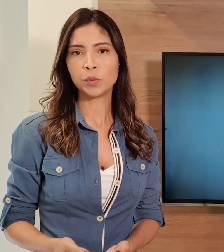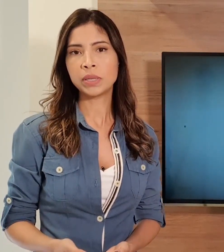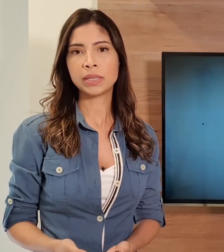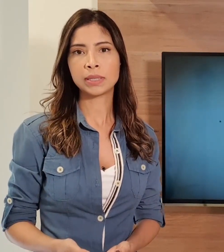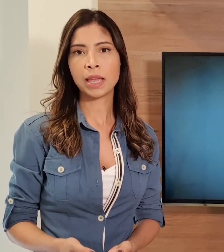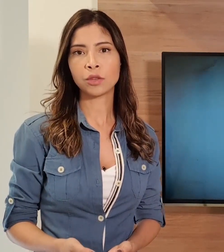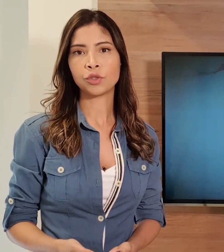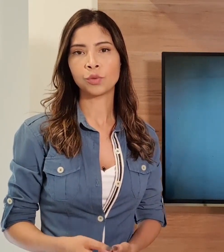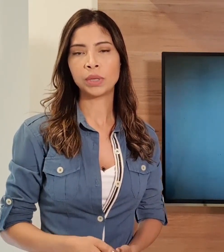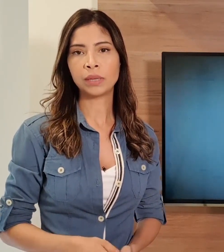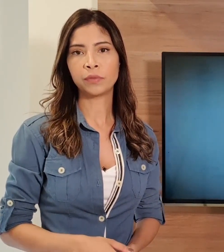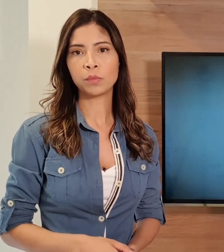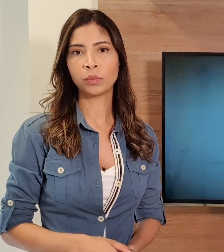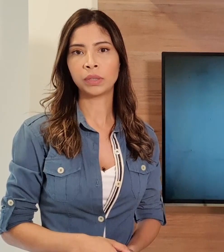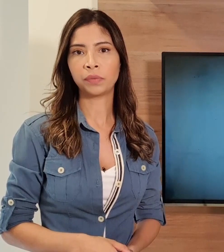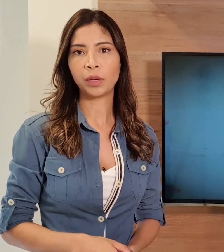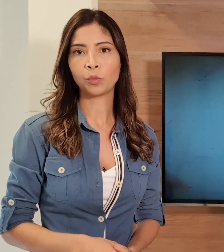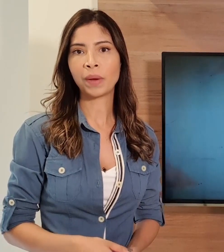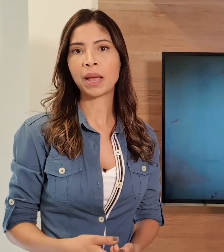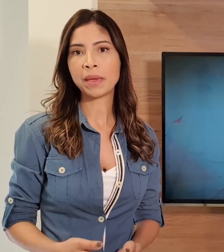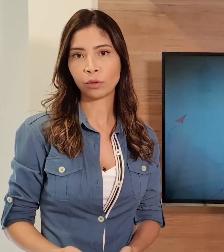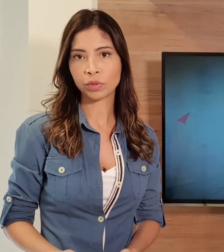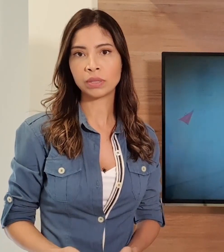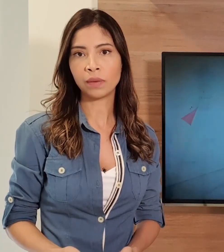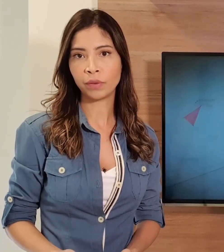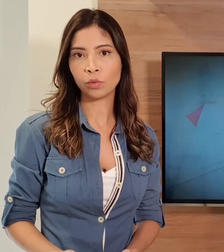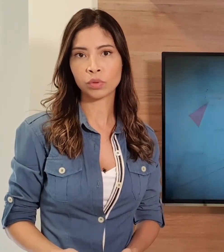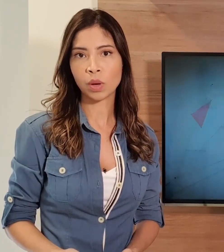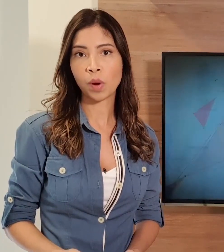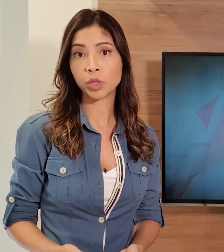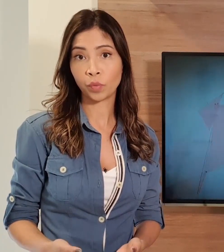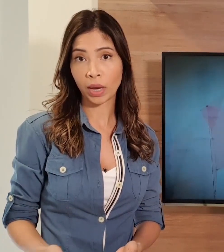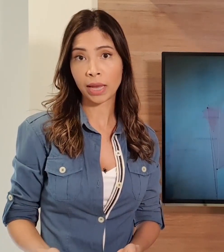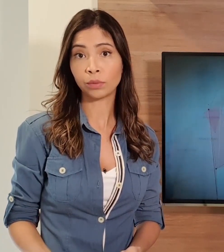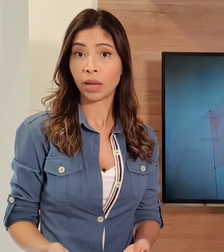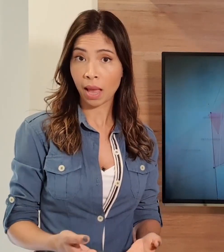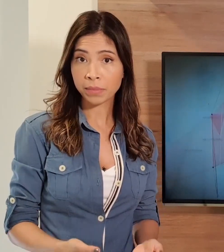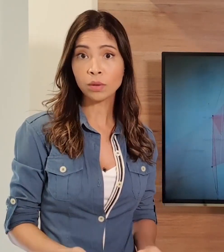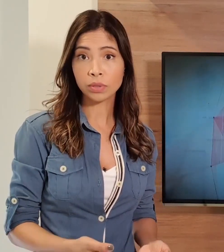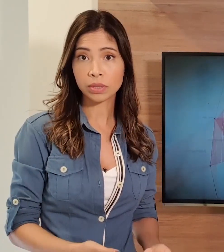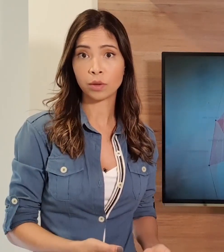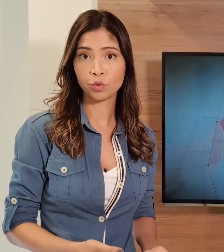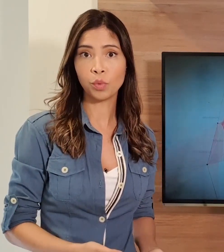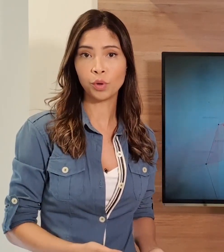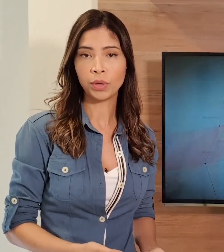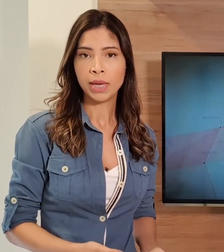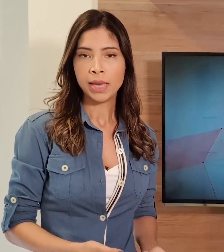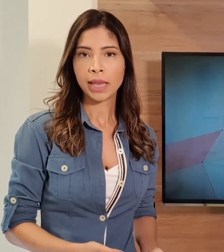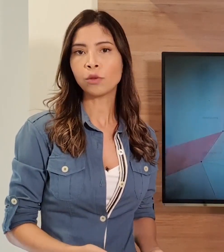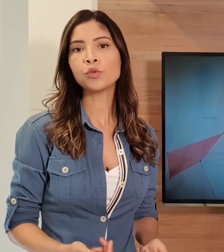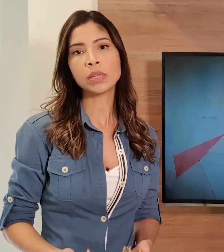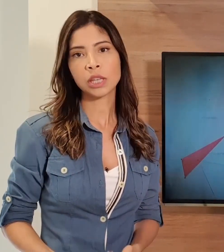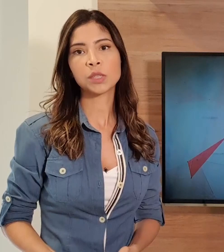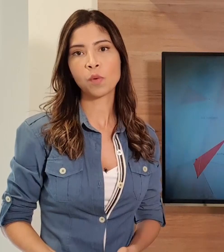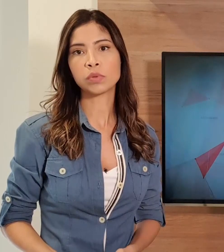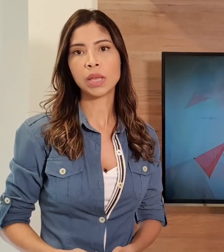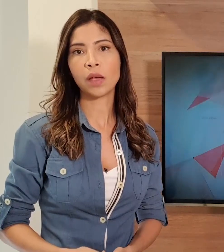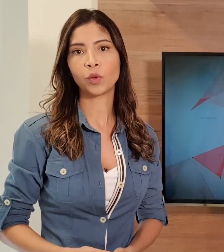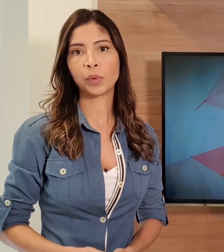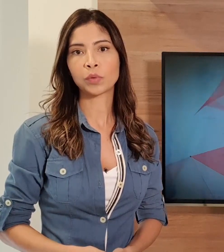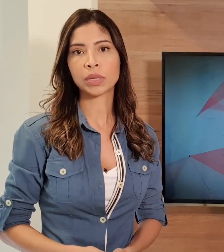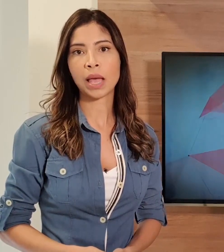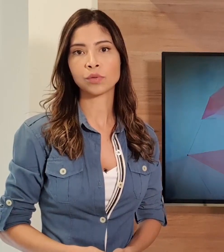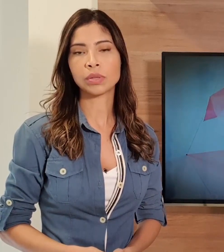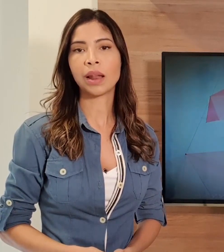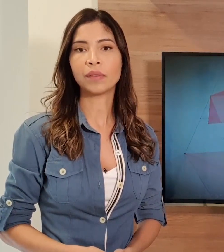em 2017 duram afirmou ter feito pagamentos indevidos é um advogado amigo de sérgio moro quero juiz